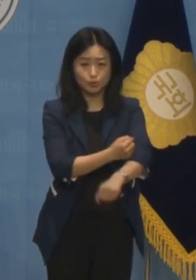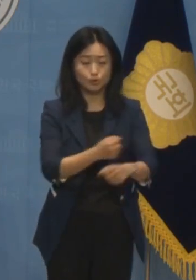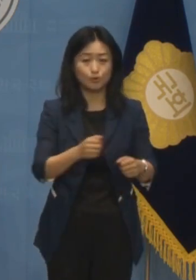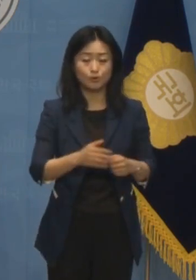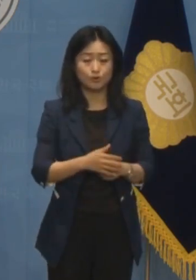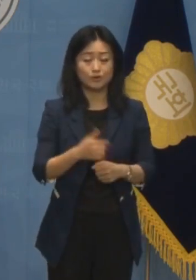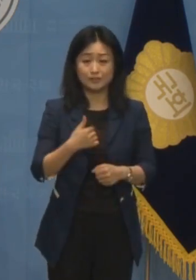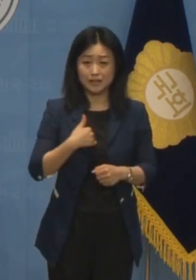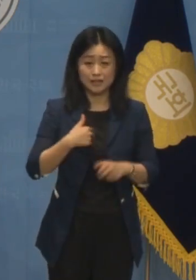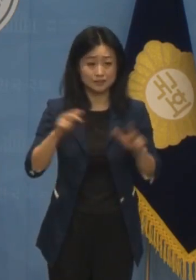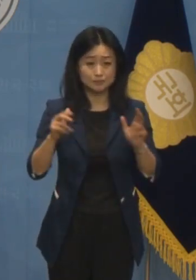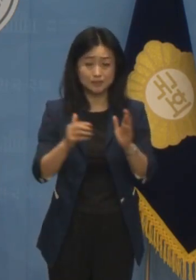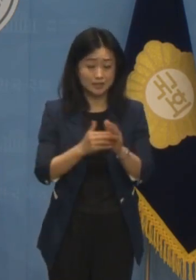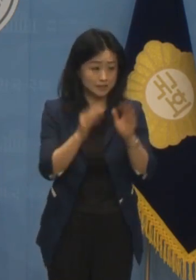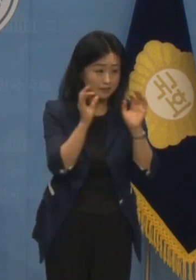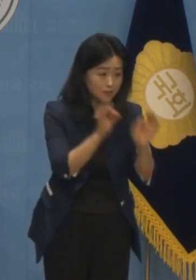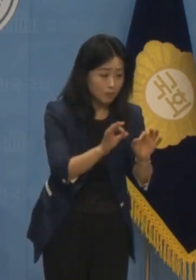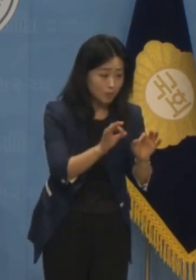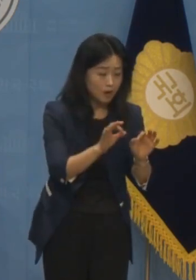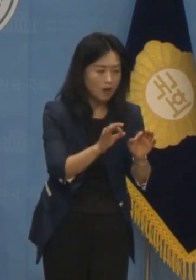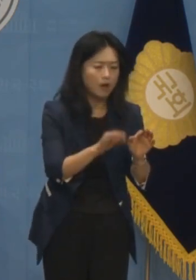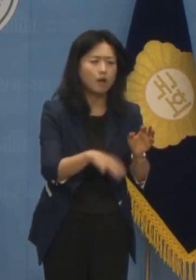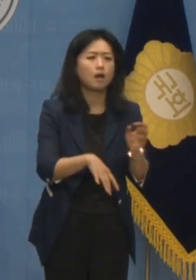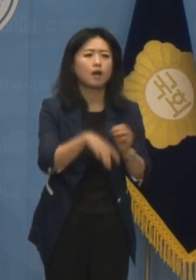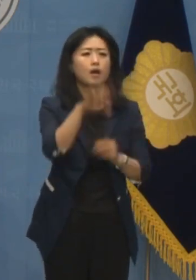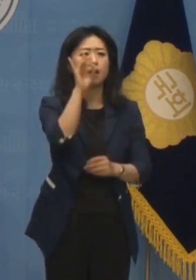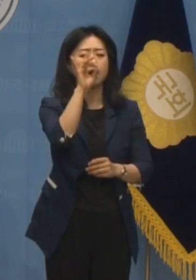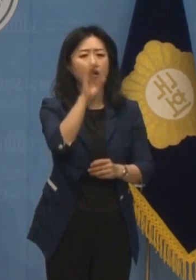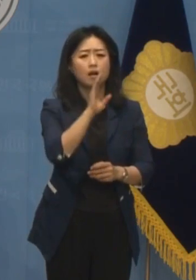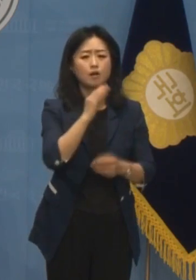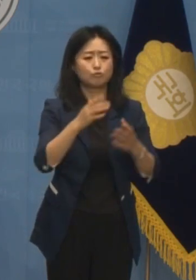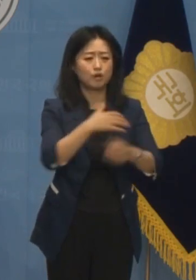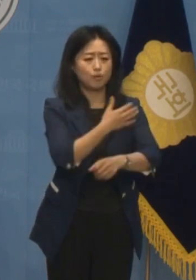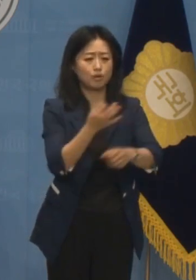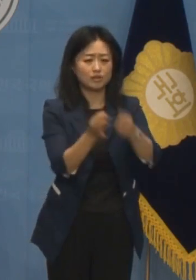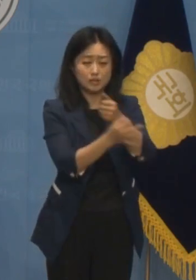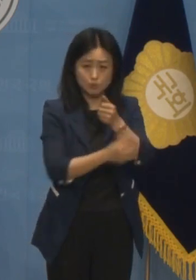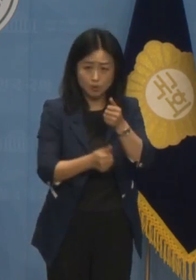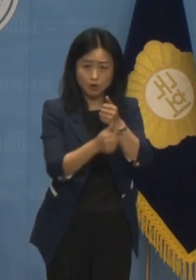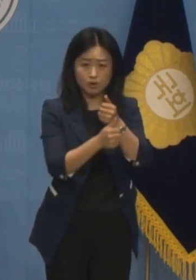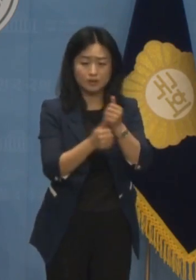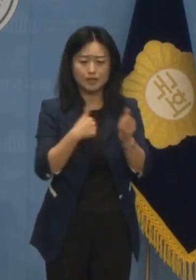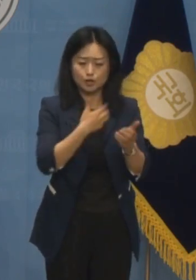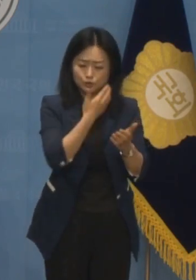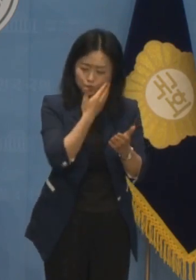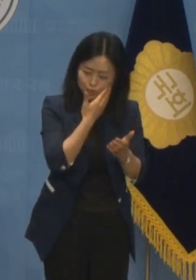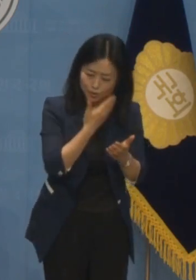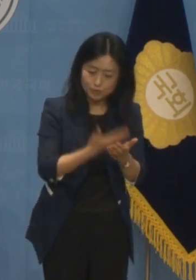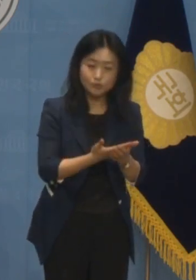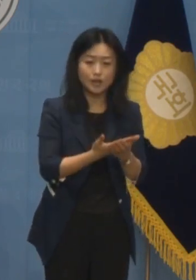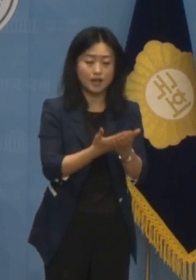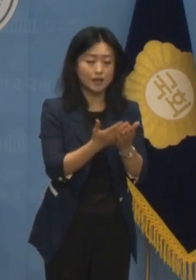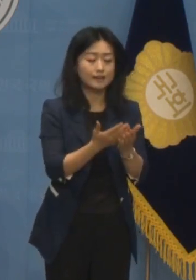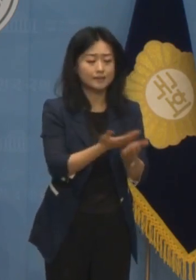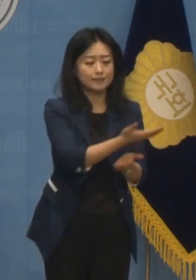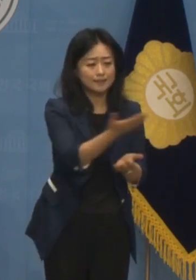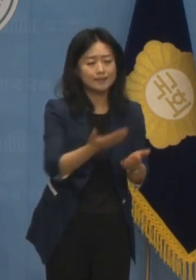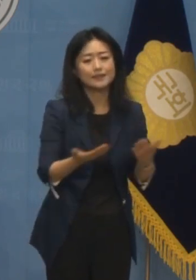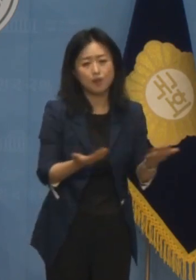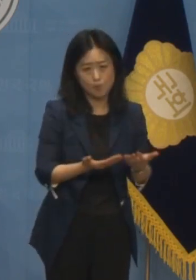오기 전까지는 상상하지 못했다면서 권위는 제 인생의 소중한 부분이 됐다고